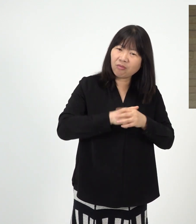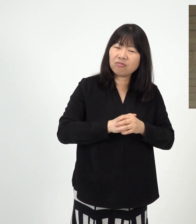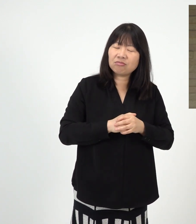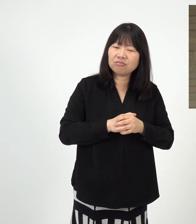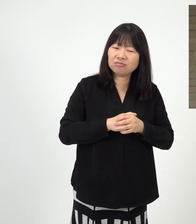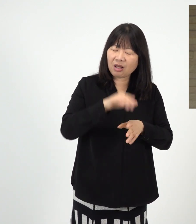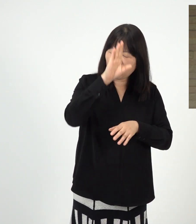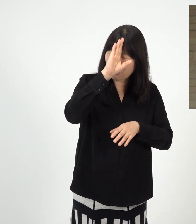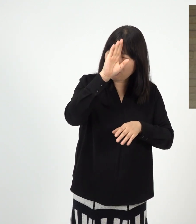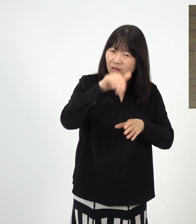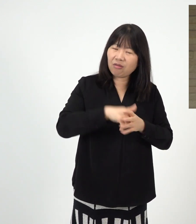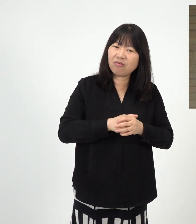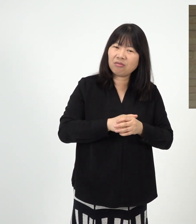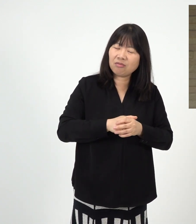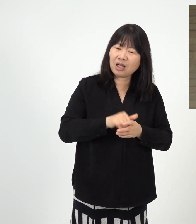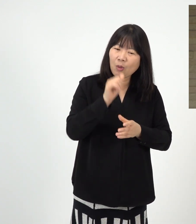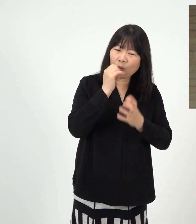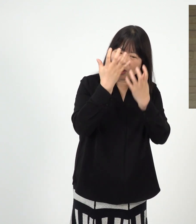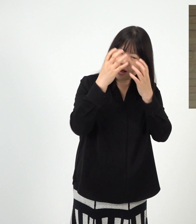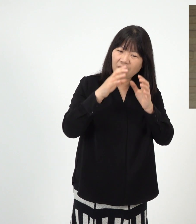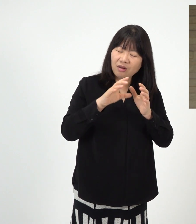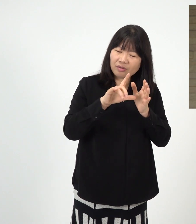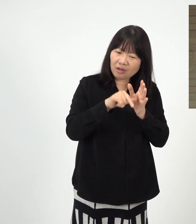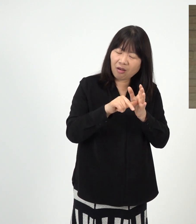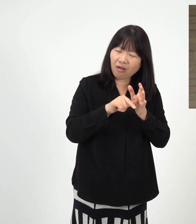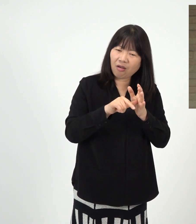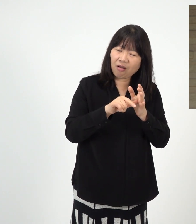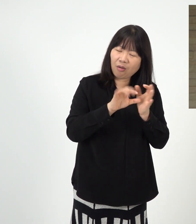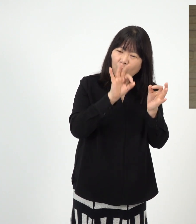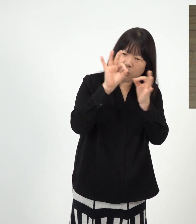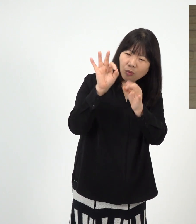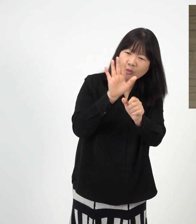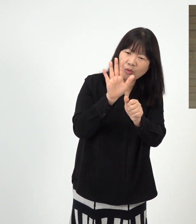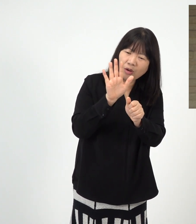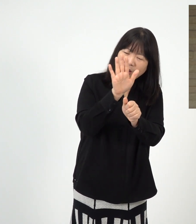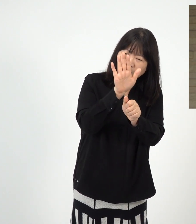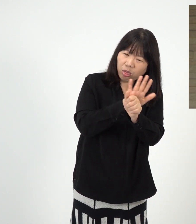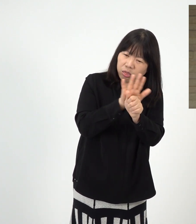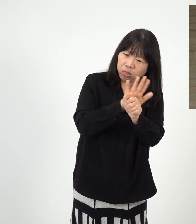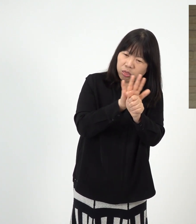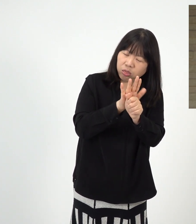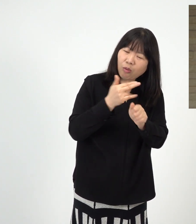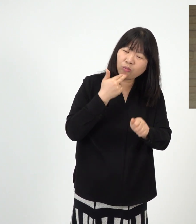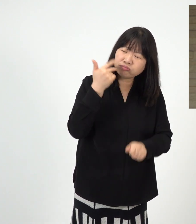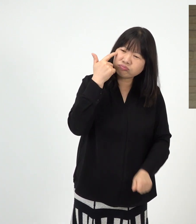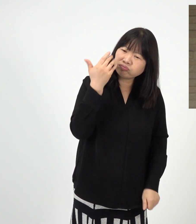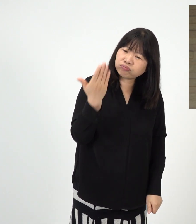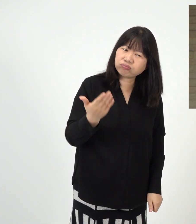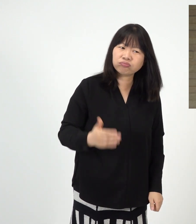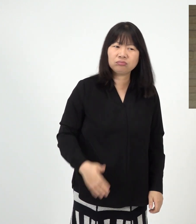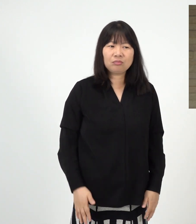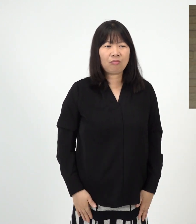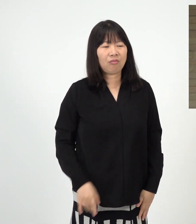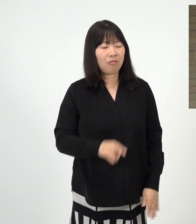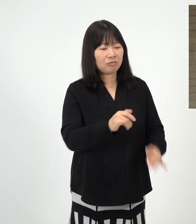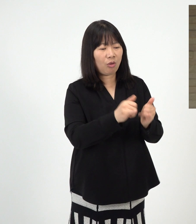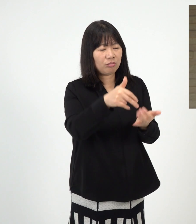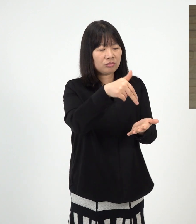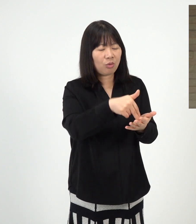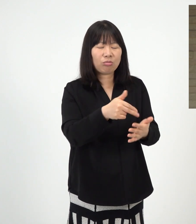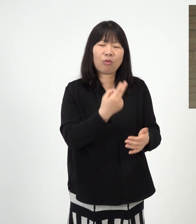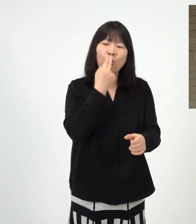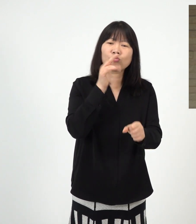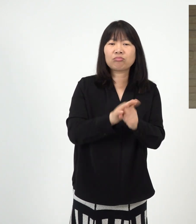헐벗으신 것이나 병드신 것이나 옥에 갇히신 것을 보고 공양하지 아니하더이까. 이 사람들도 억울할 수밖에